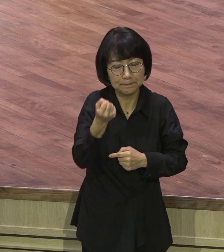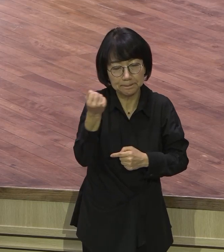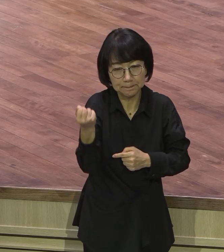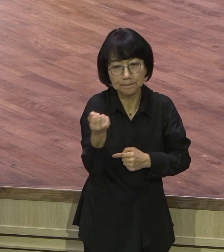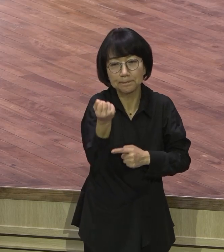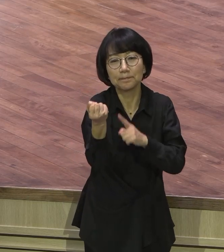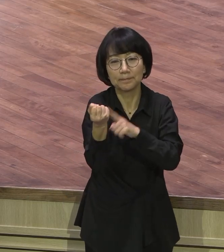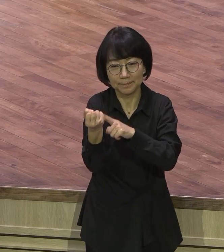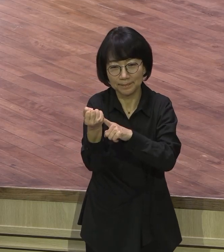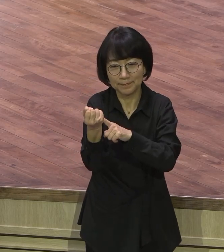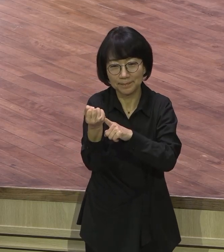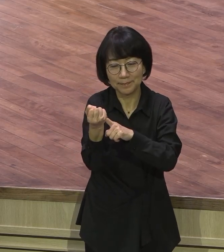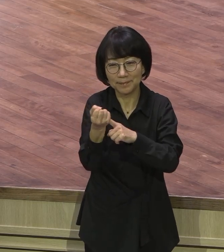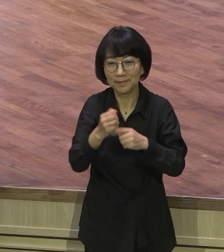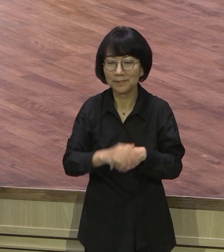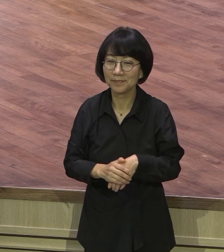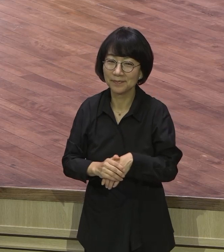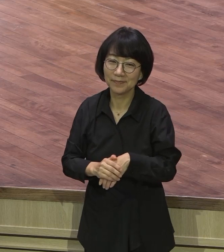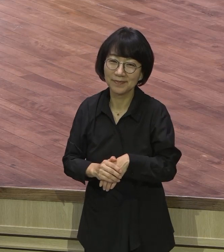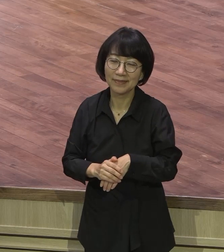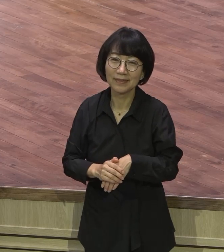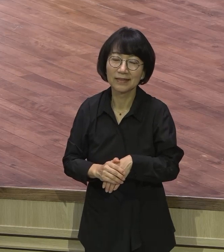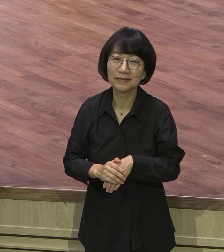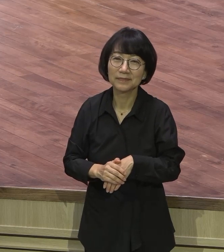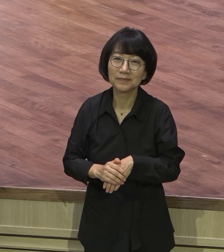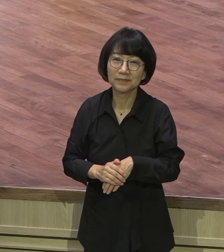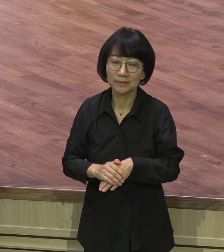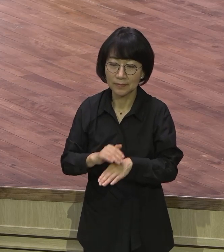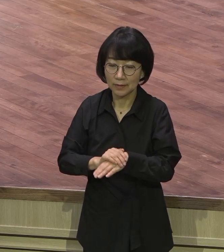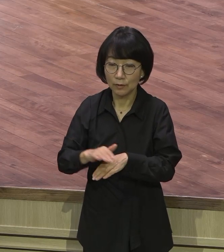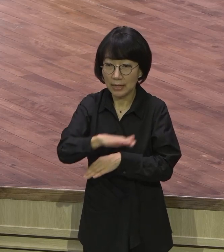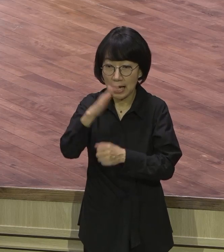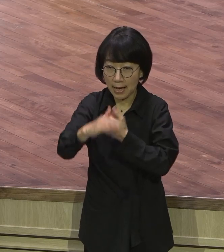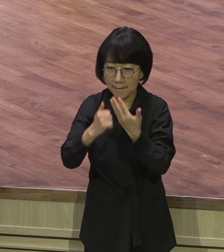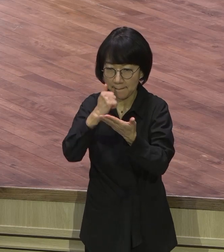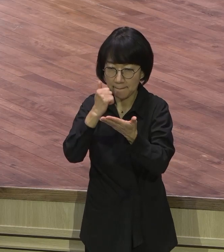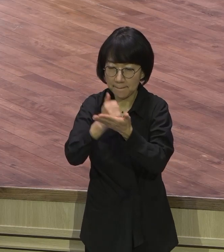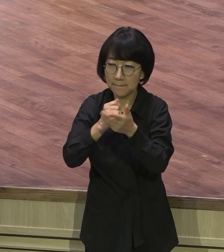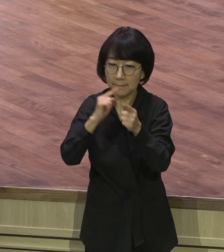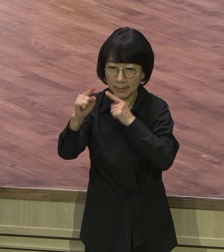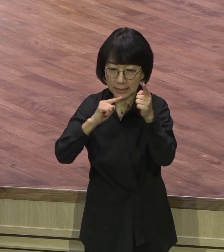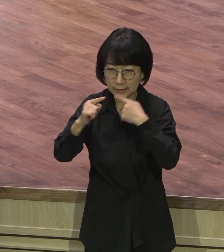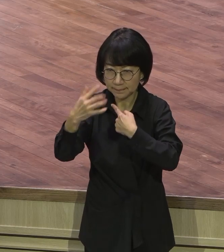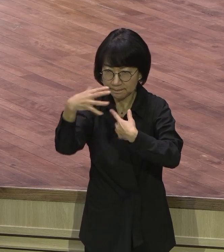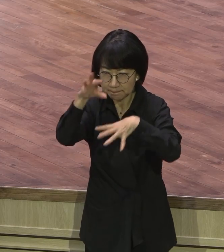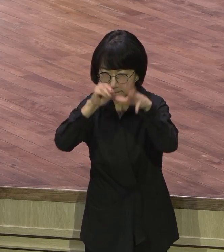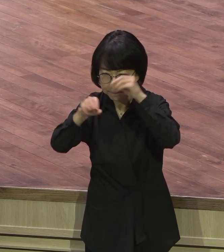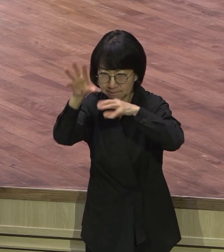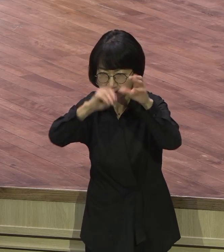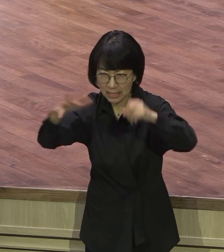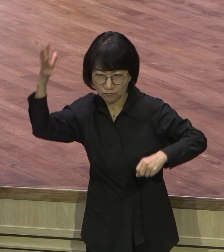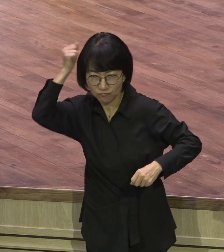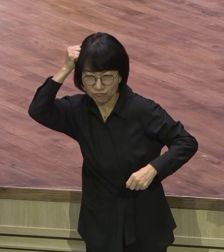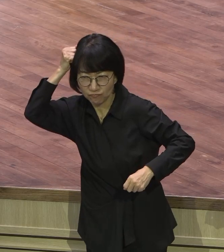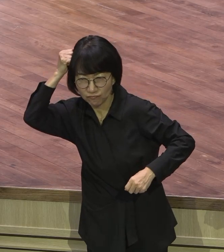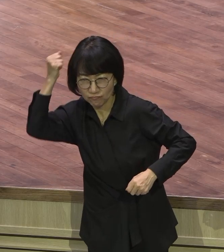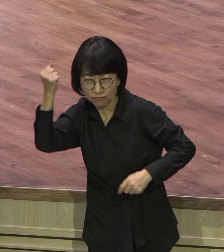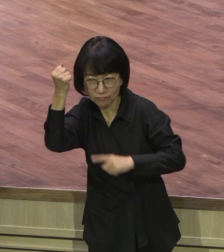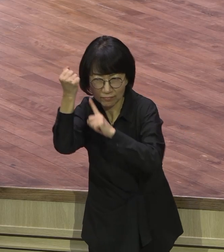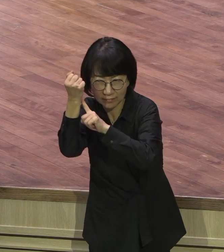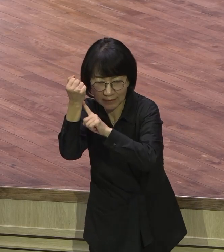어떻게 이루어지느냐 하나님이 하신 말씀 가운데 서 있는 것 말씀과 함께 있는 것 그게 신선한 것입니다.